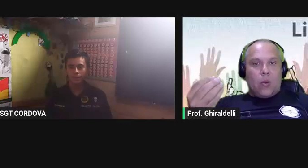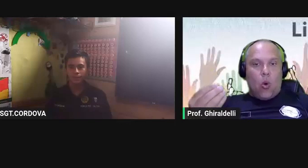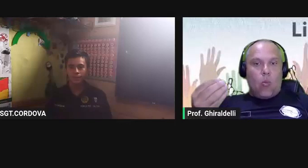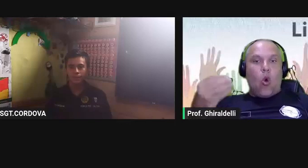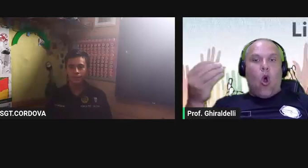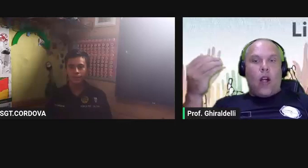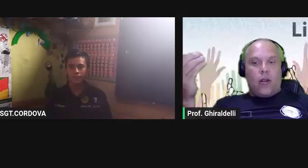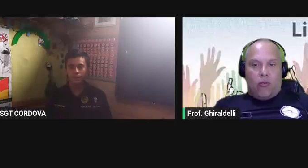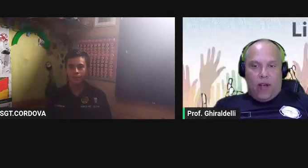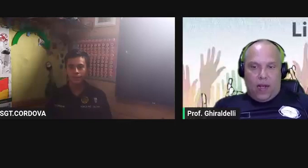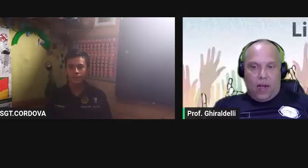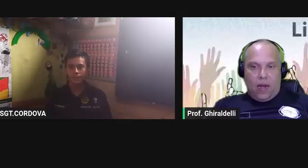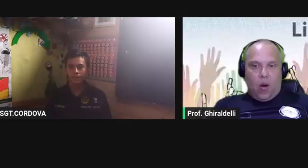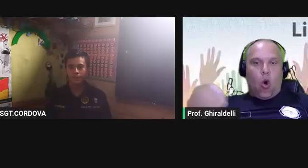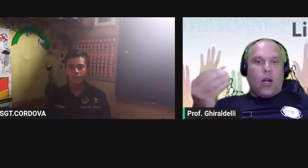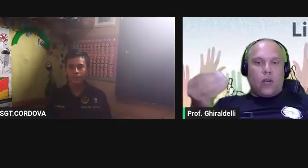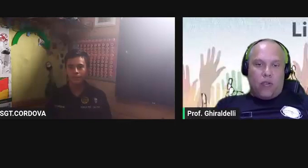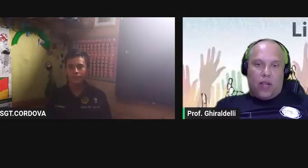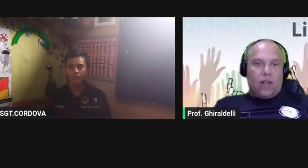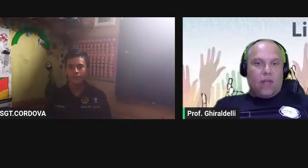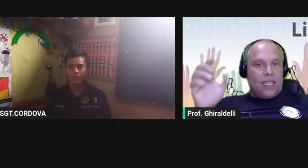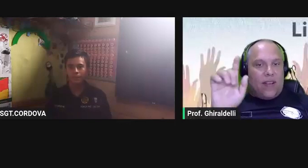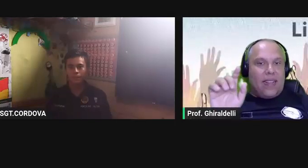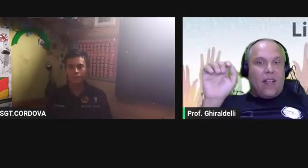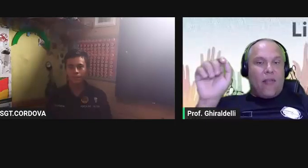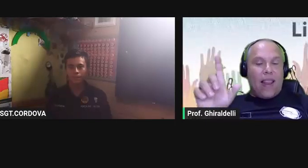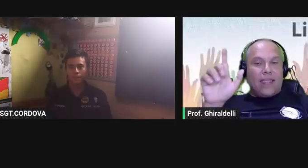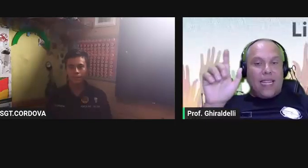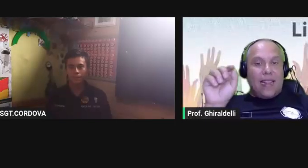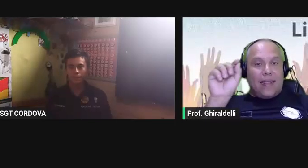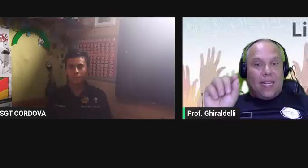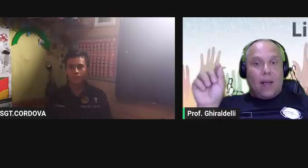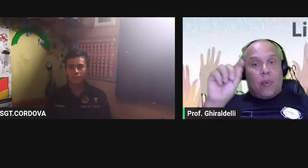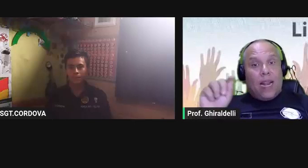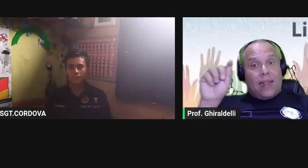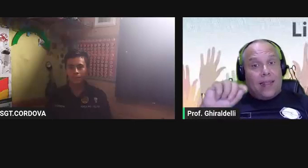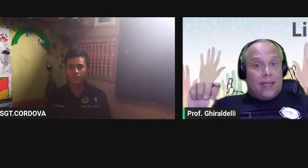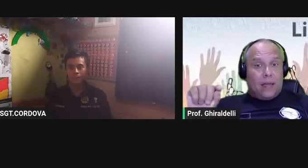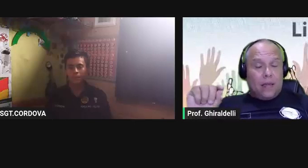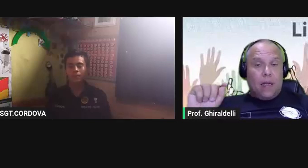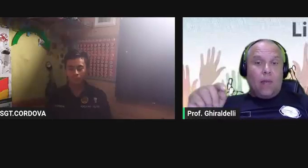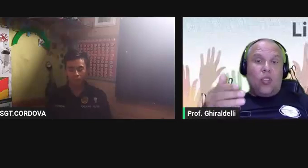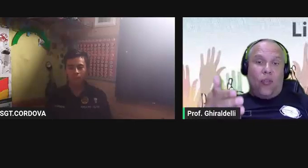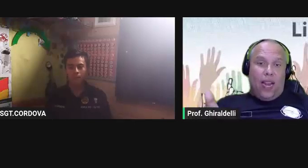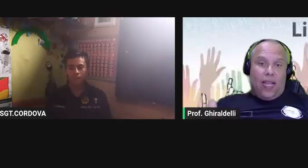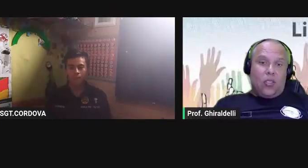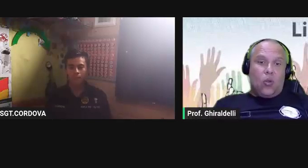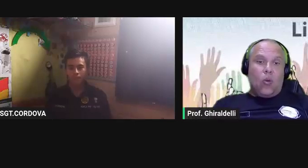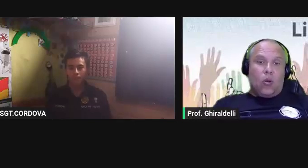como Córdova, você vai ter que fazer letrinha por letrinha, diferente do